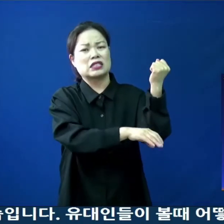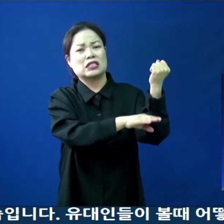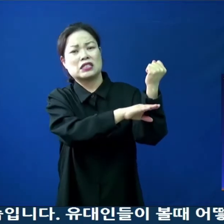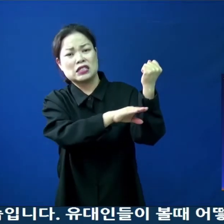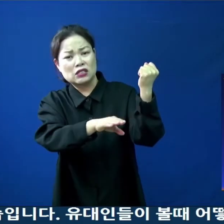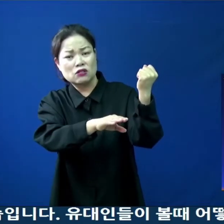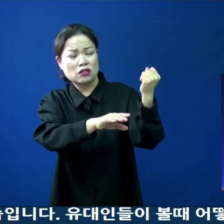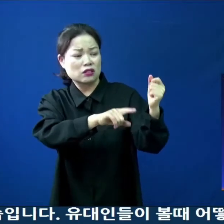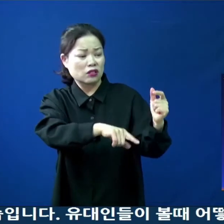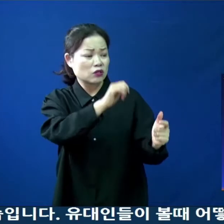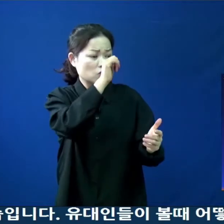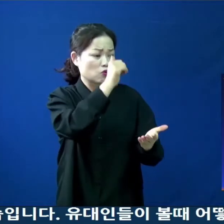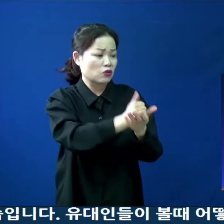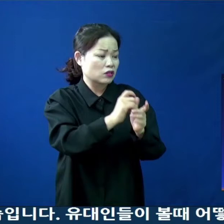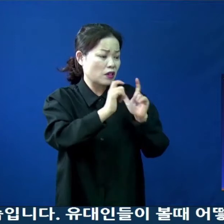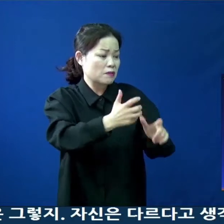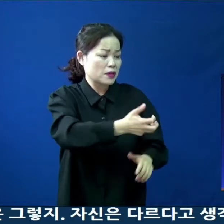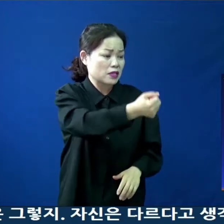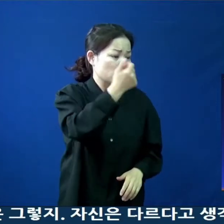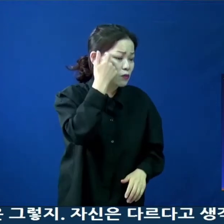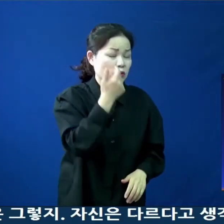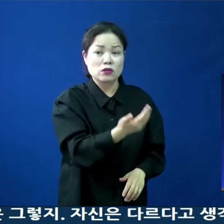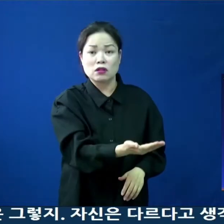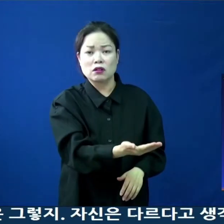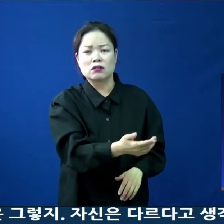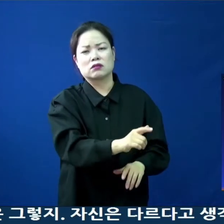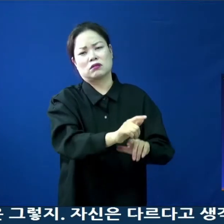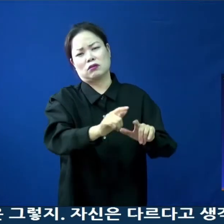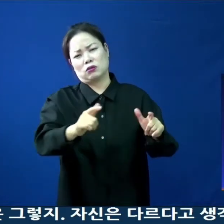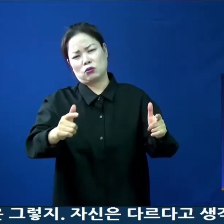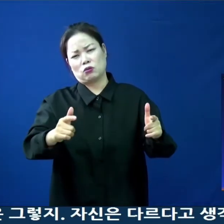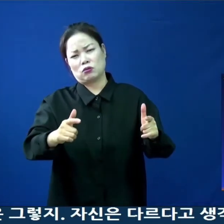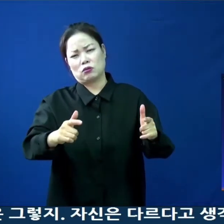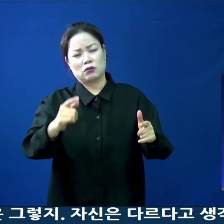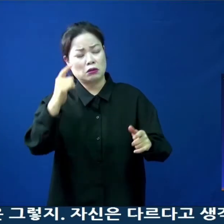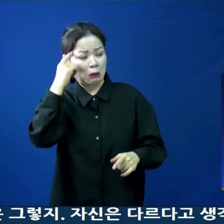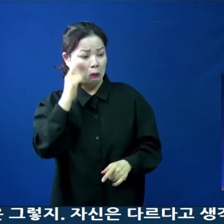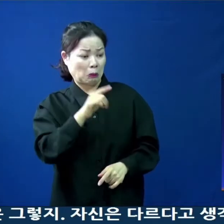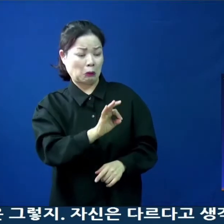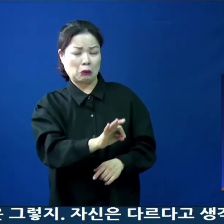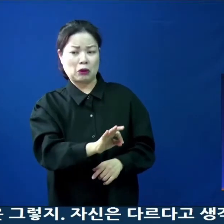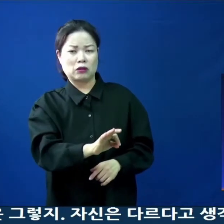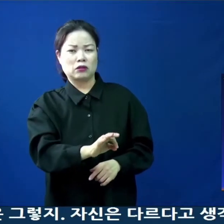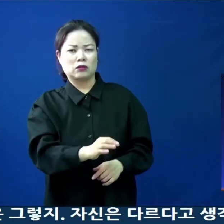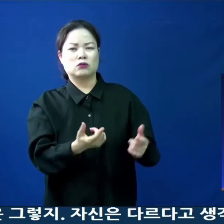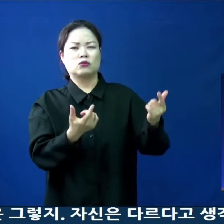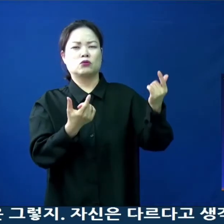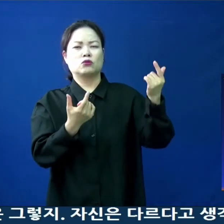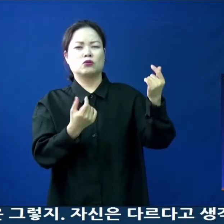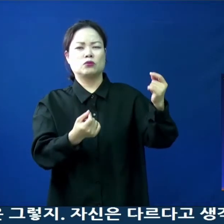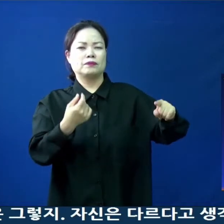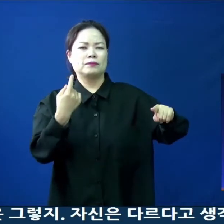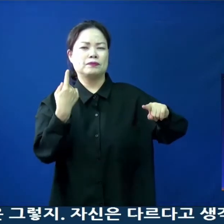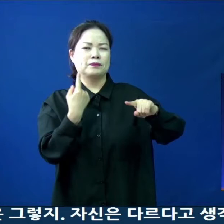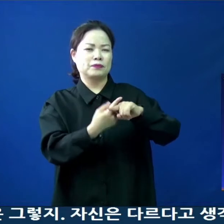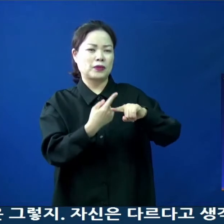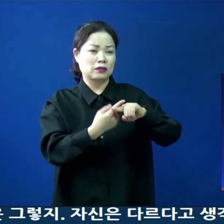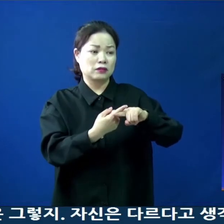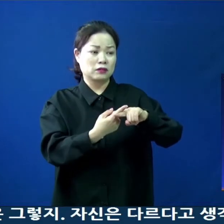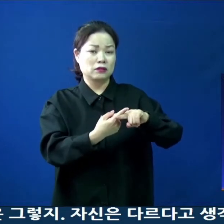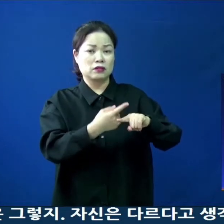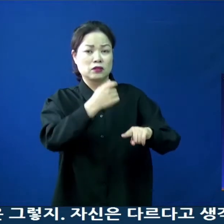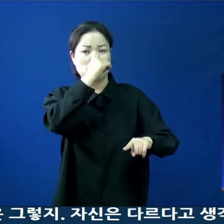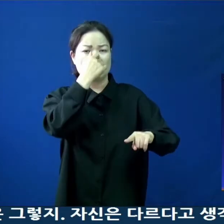너도 정죄함을 받는 줄 알지 못하느냐. 왜요? 그들도 따지고 보면 동일하게 그런 죄들을 저지르고